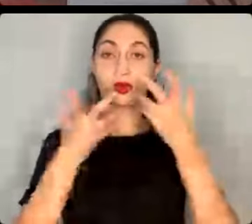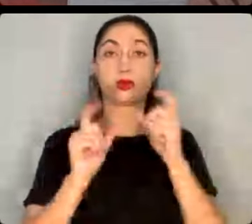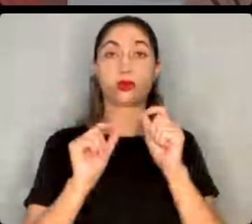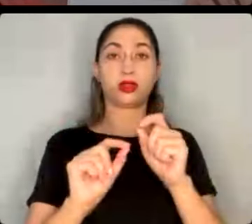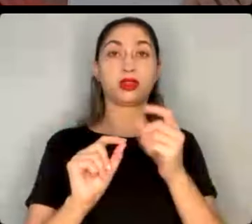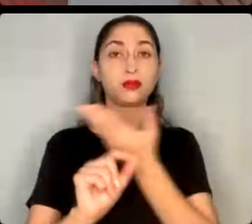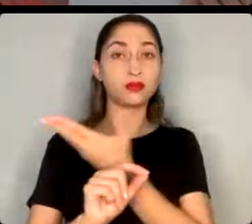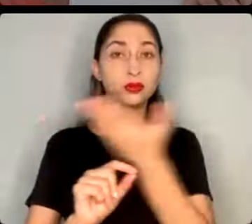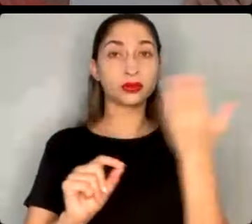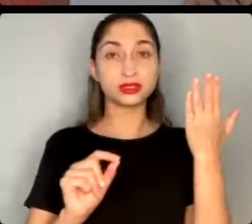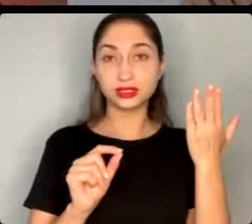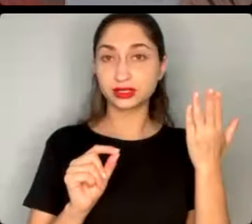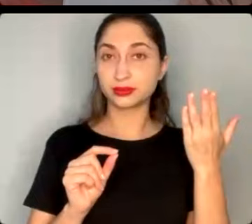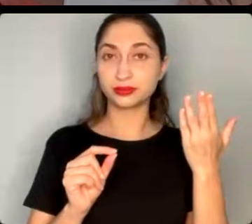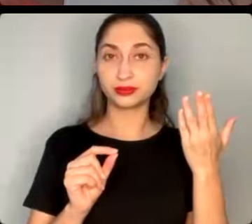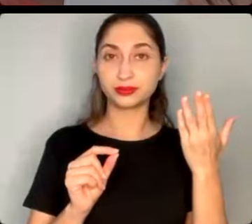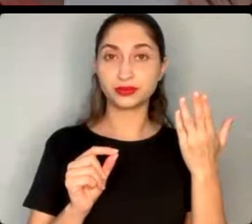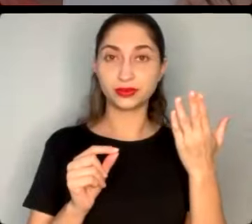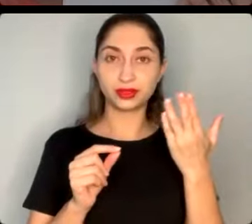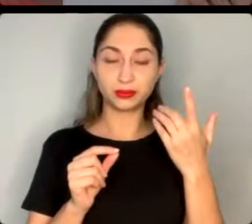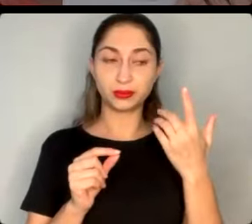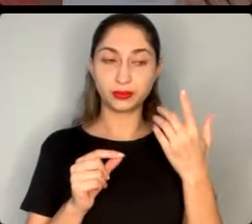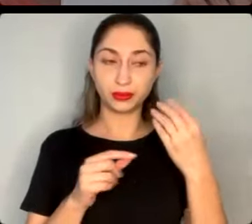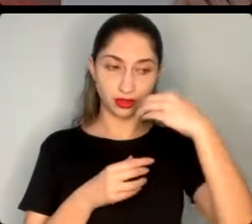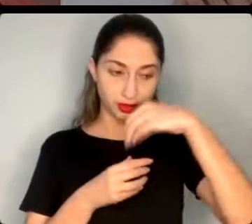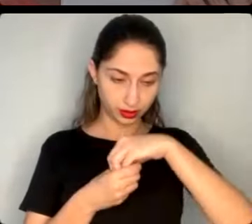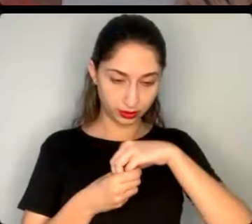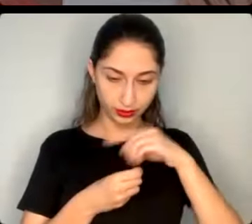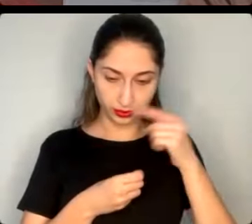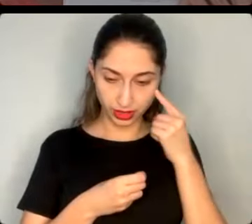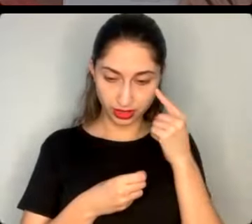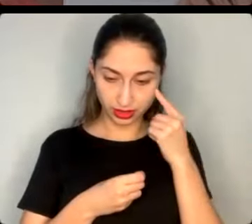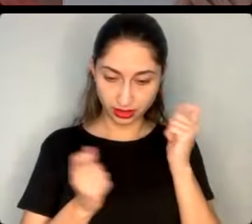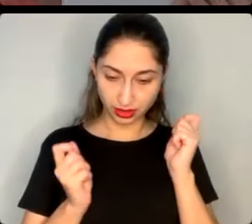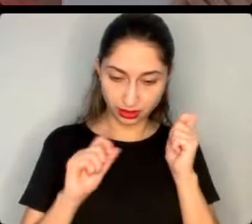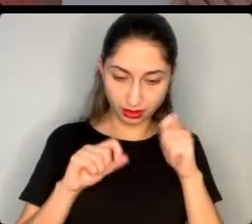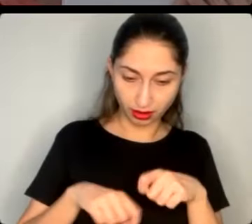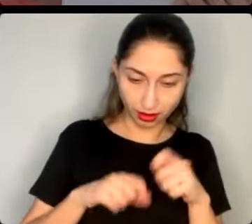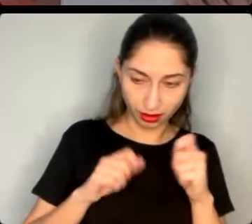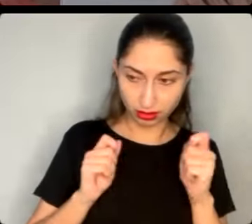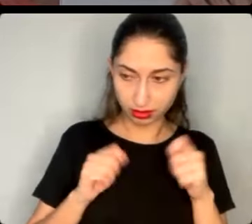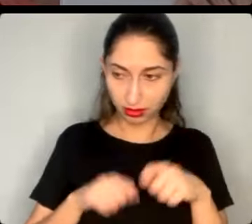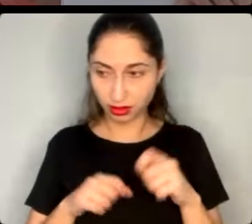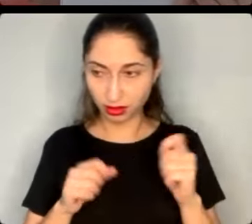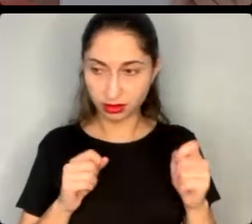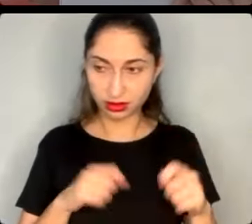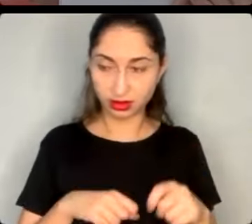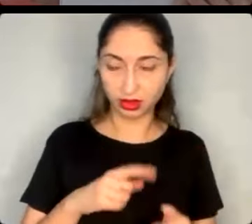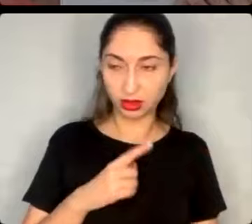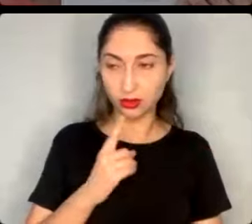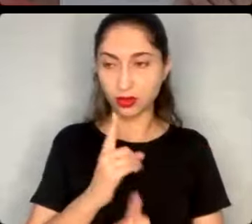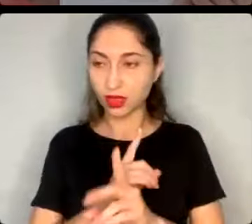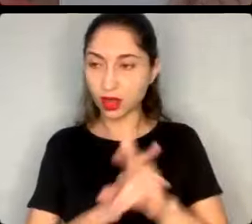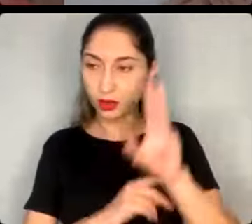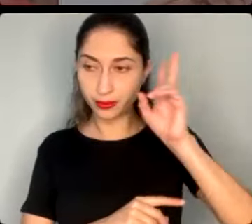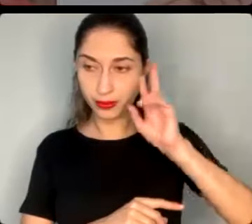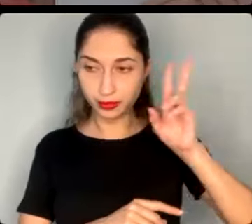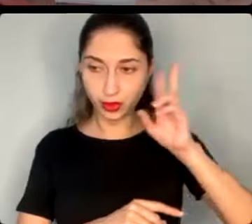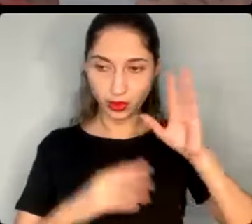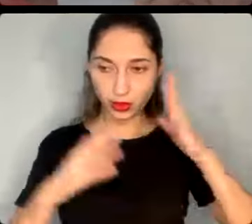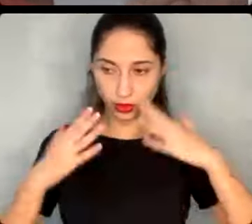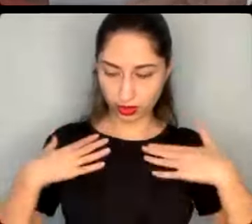acessando em você mesmo algumas possibilidades, né, de encontro a essa memória que o nosso